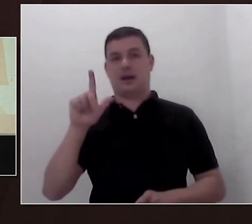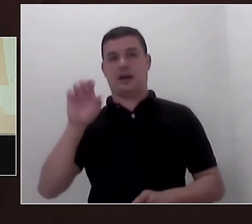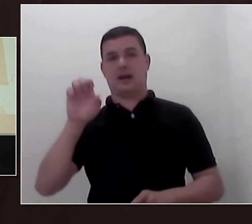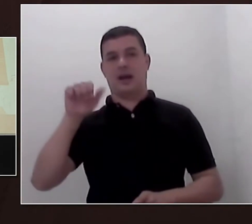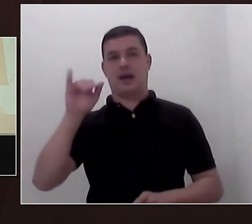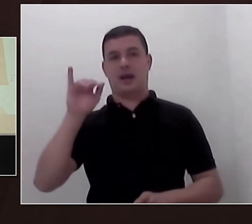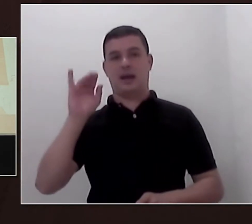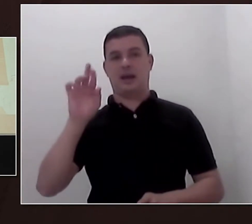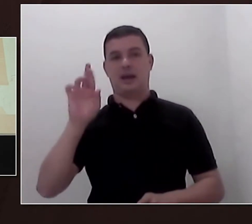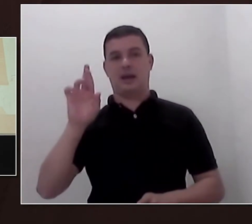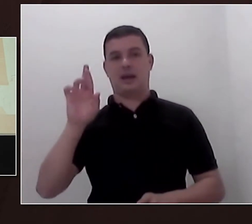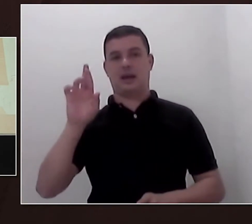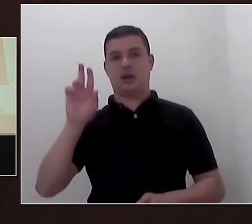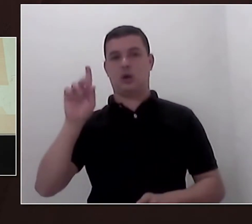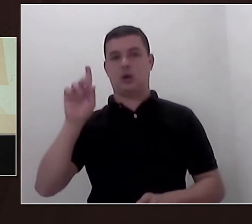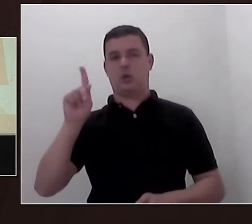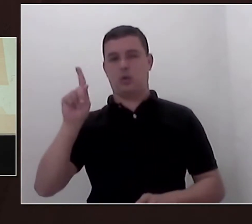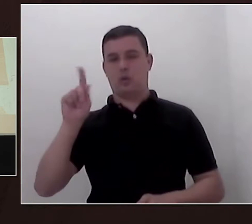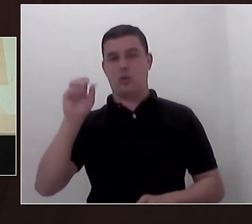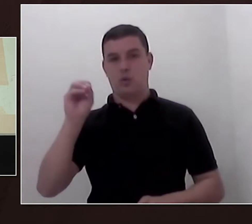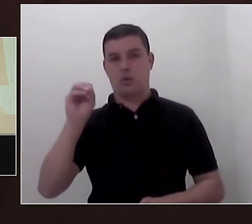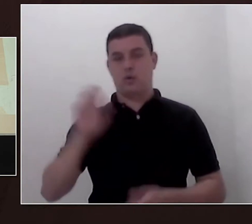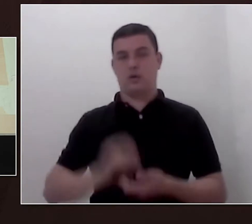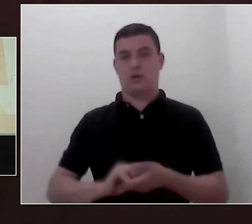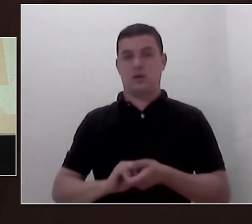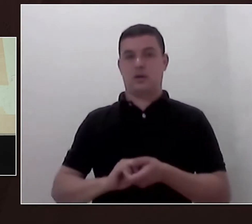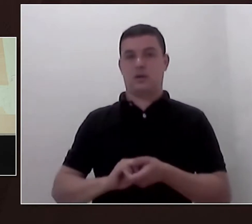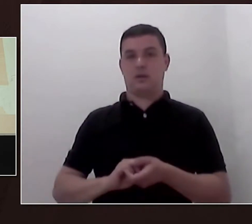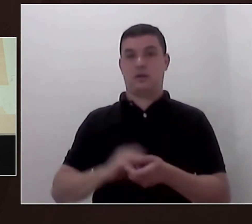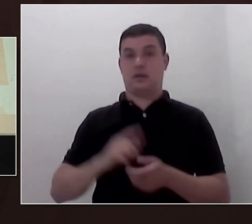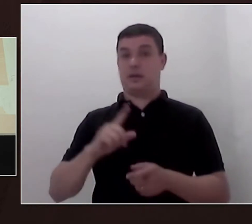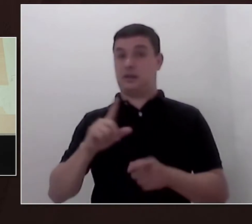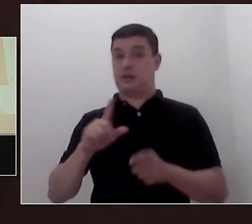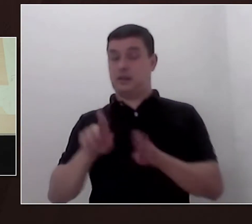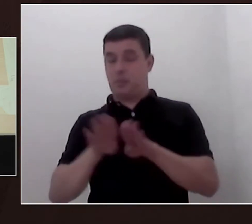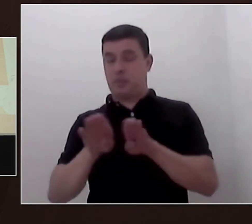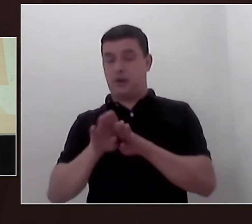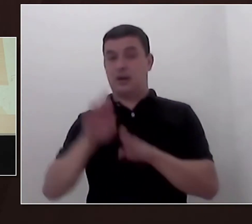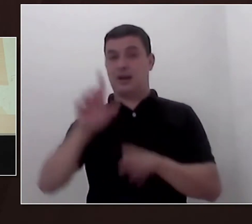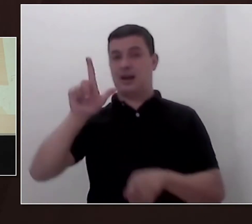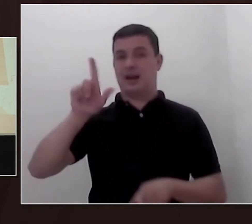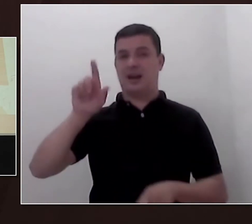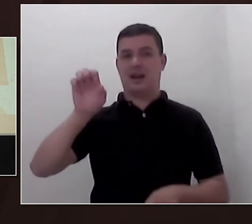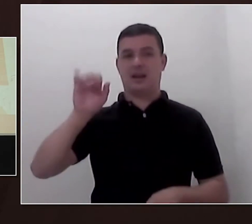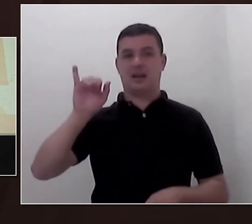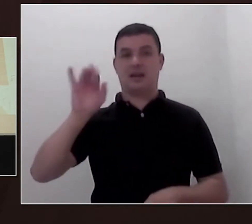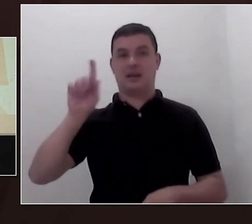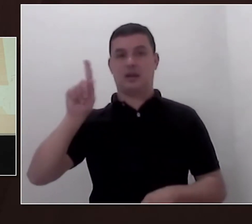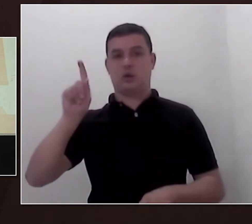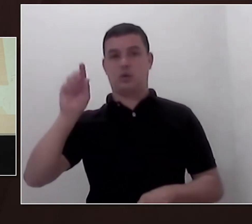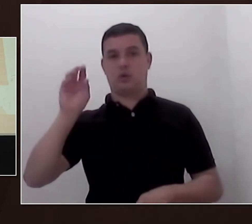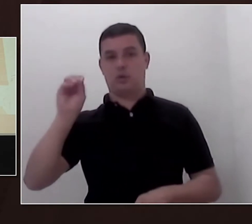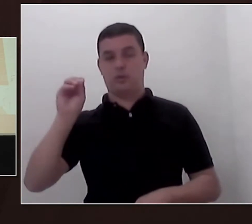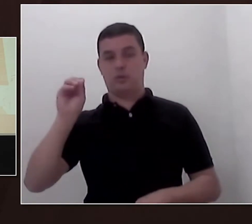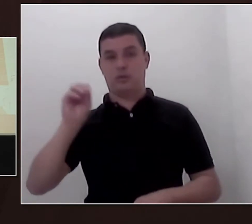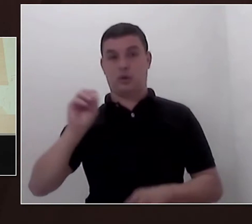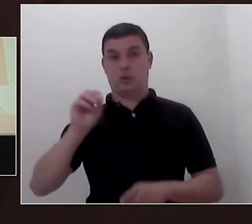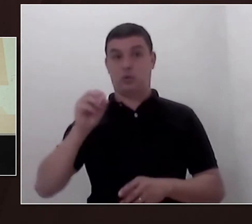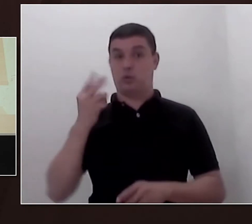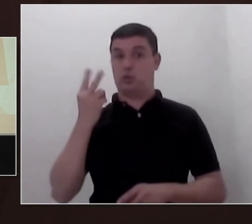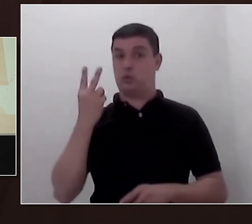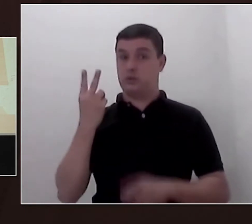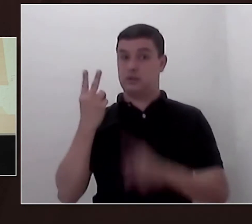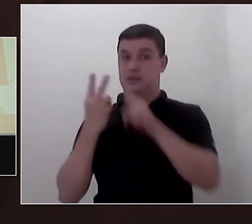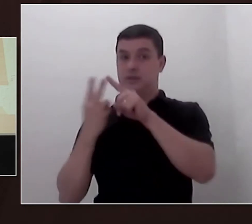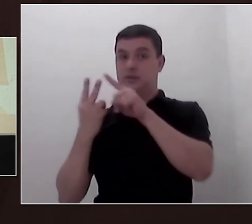Orientalismo. O que é orientalismo? O primeiro conflito entre o evangelho e a filosofia oriental